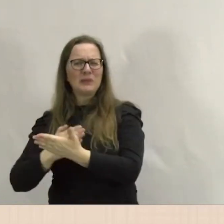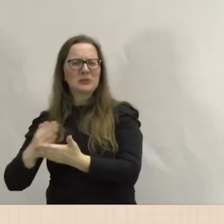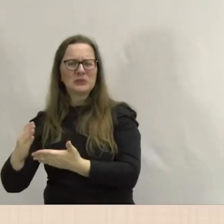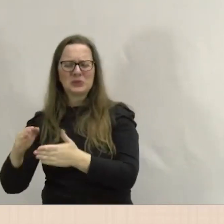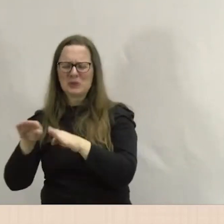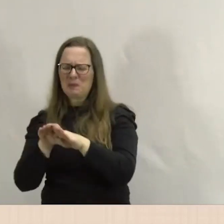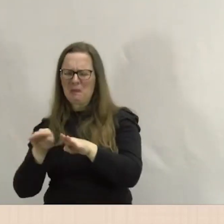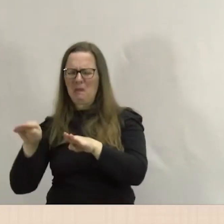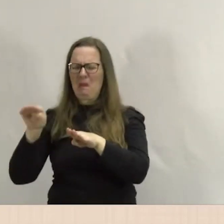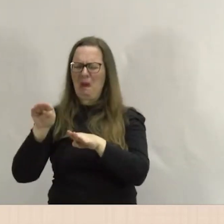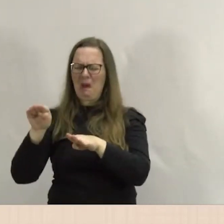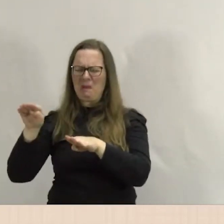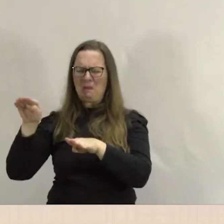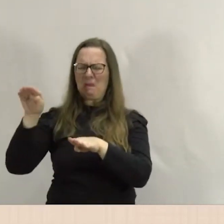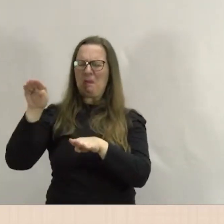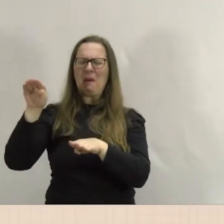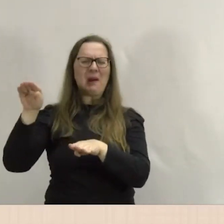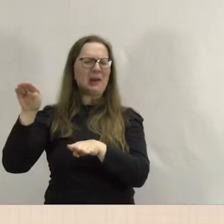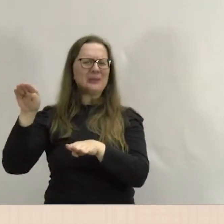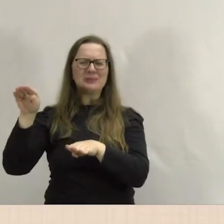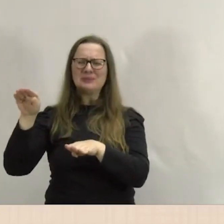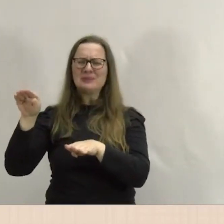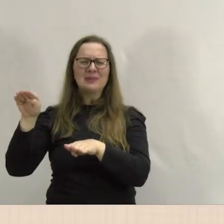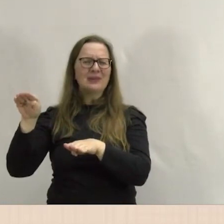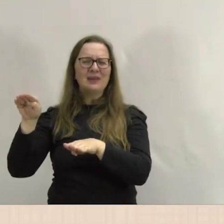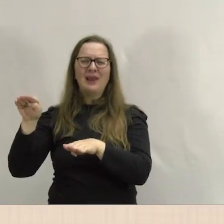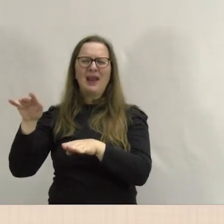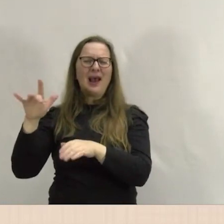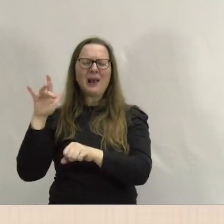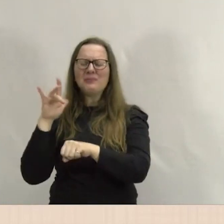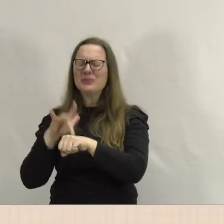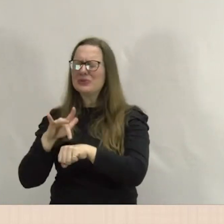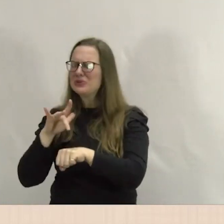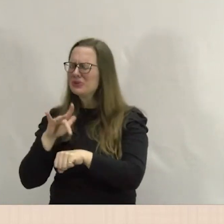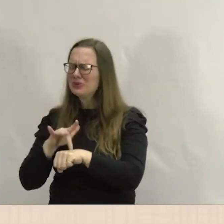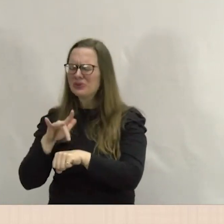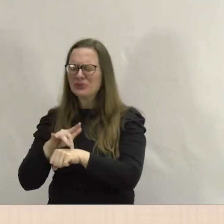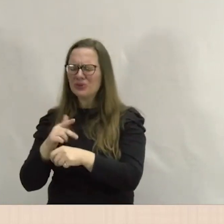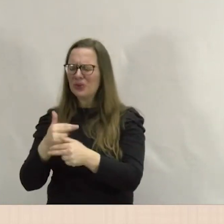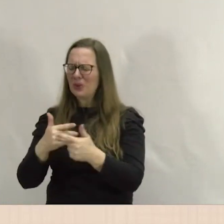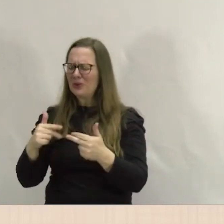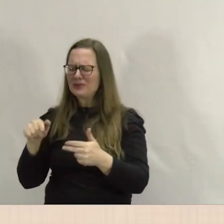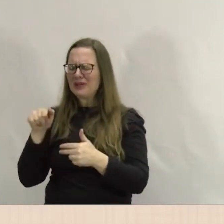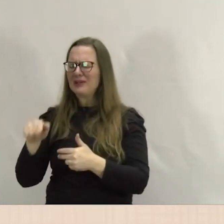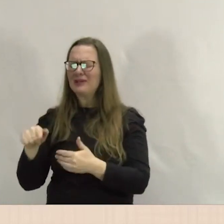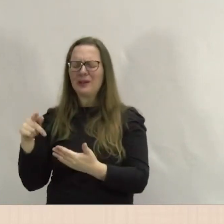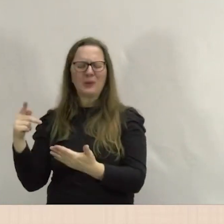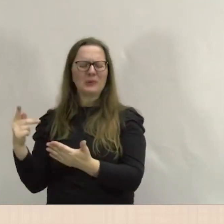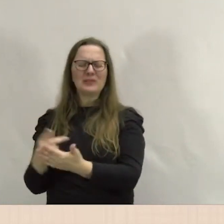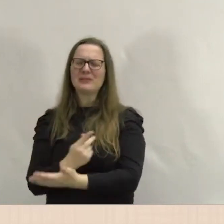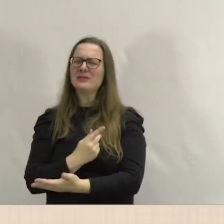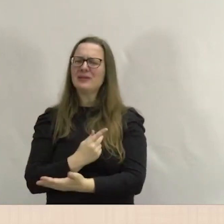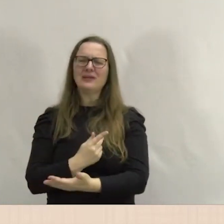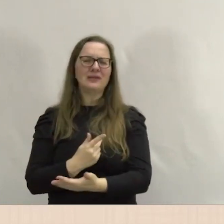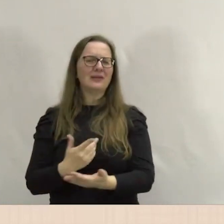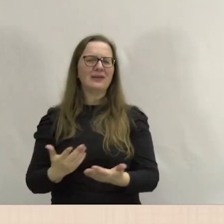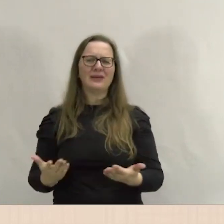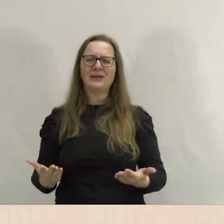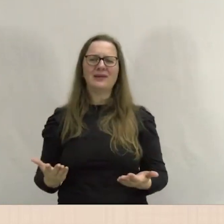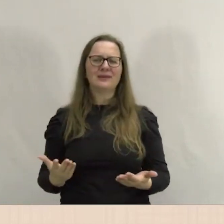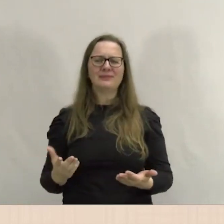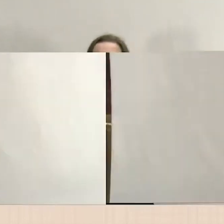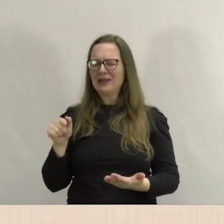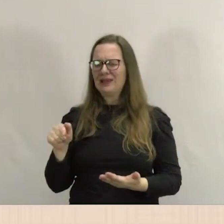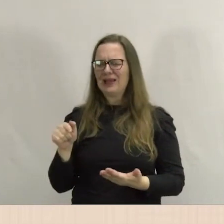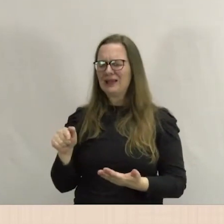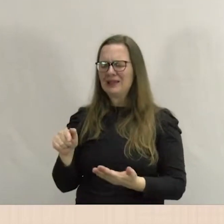papa. Muitos absurdos e grandes erros ocorreram nesse período das trevas. Todavia o Senhor sempre conservou uma